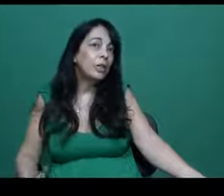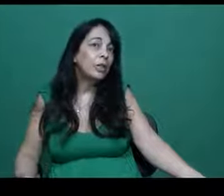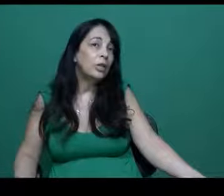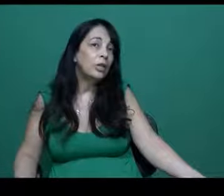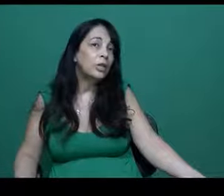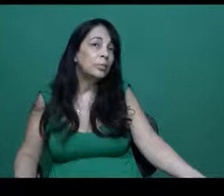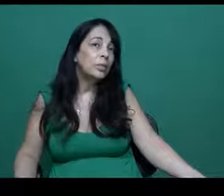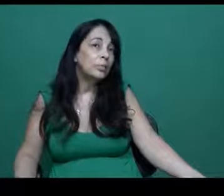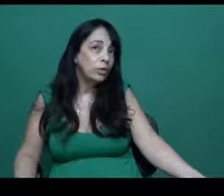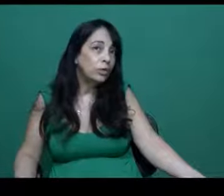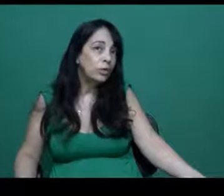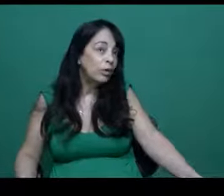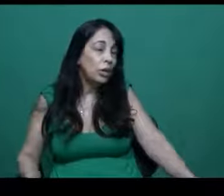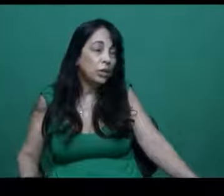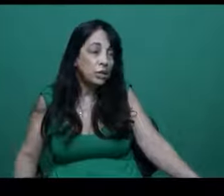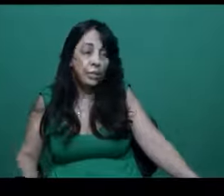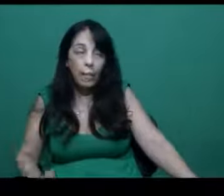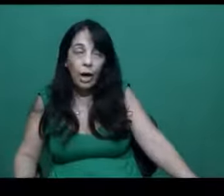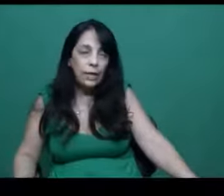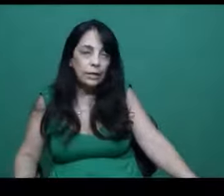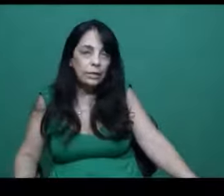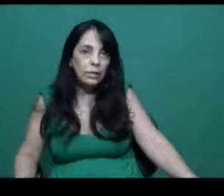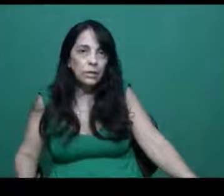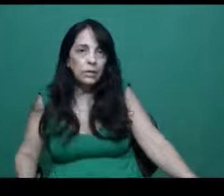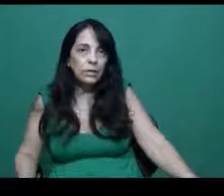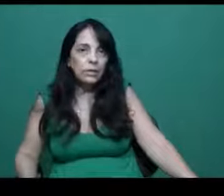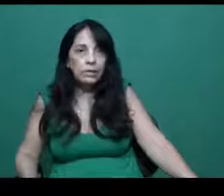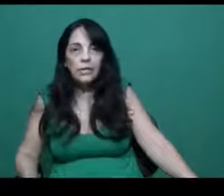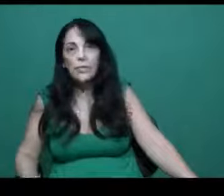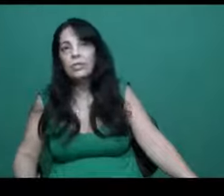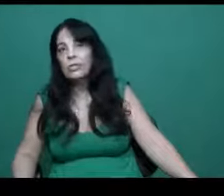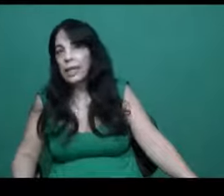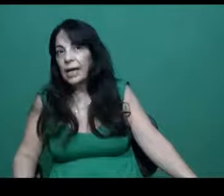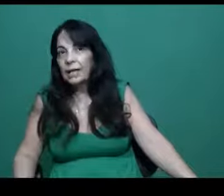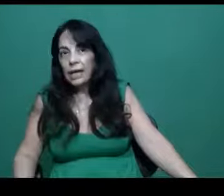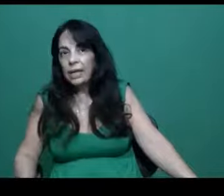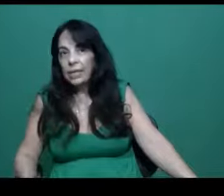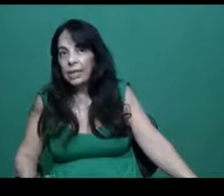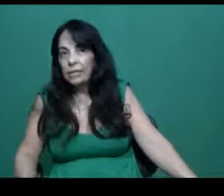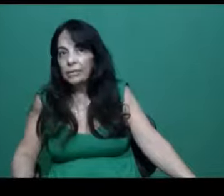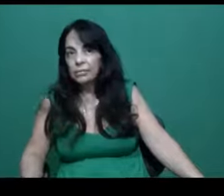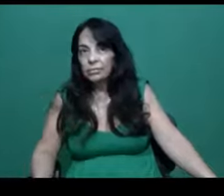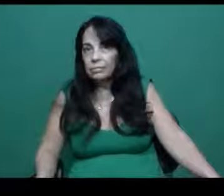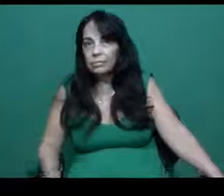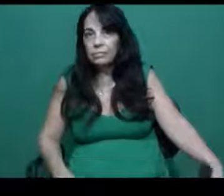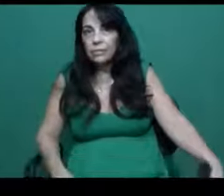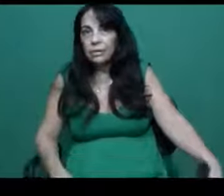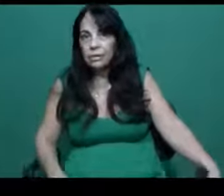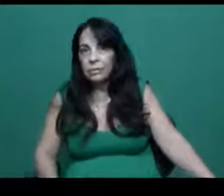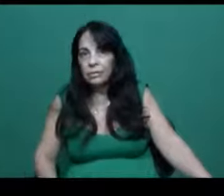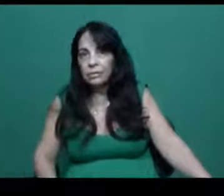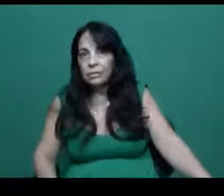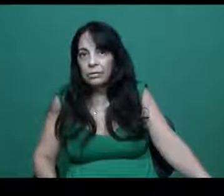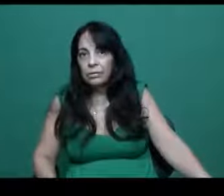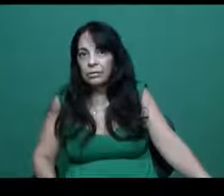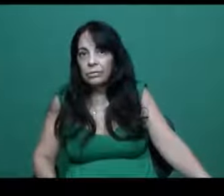podem contribuir muito e outras que podem dificultar seriamente. É isso que é